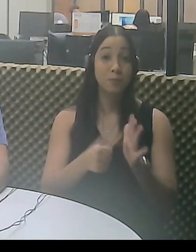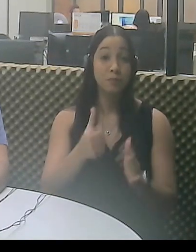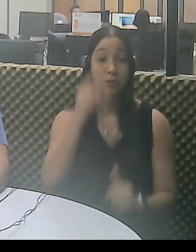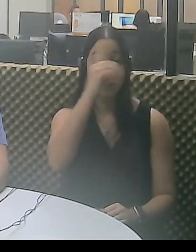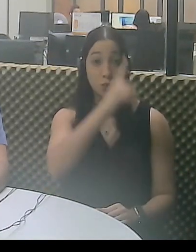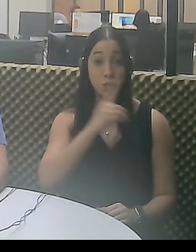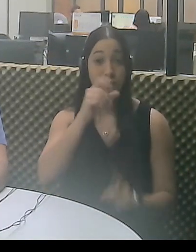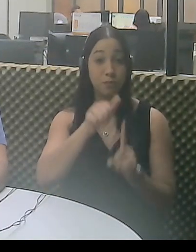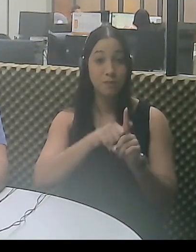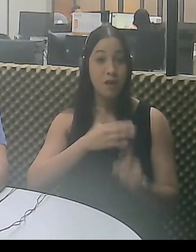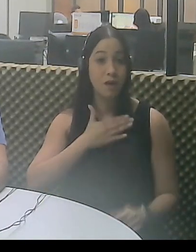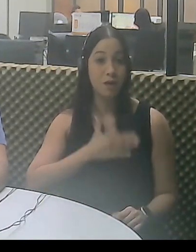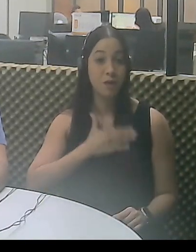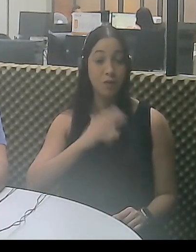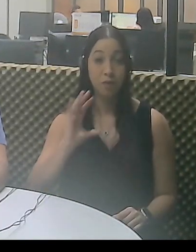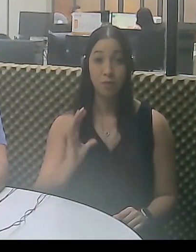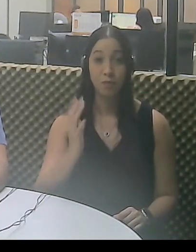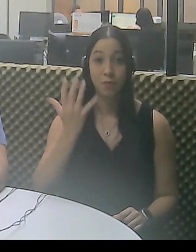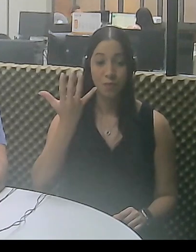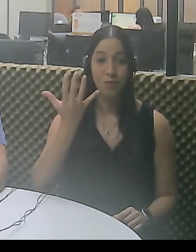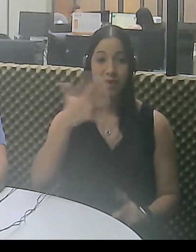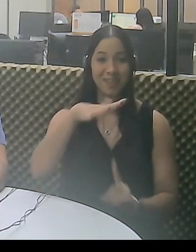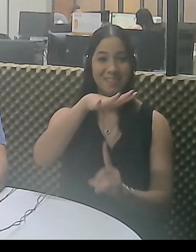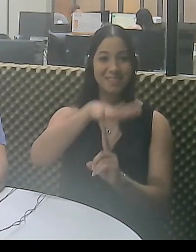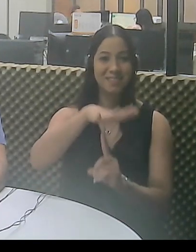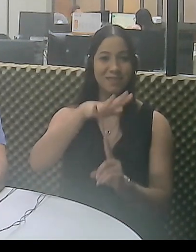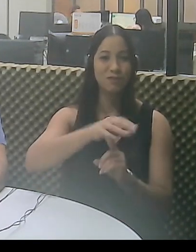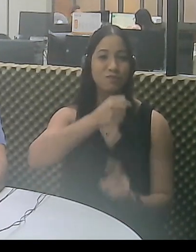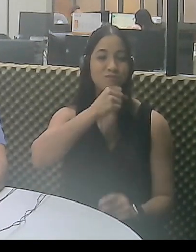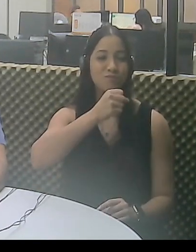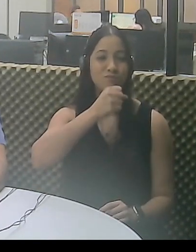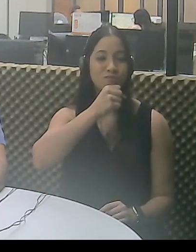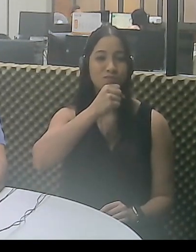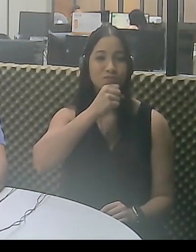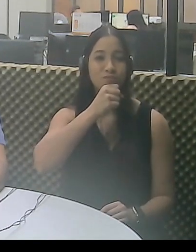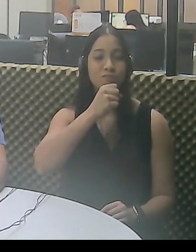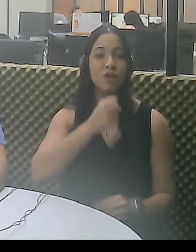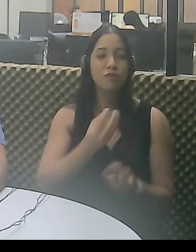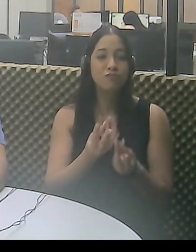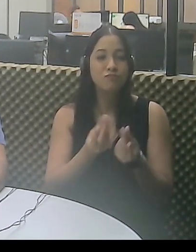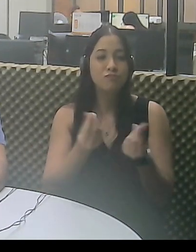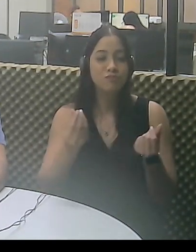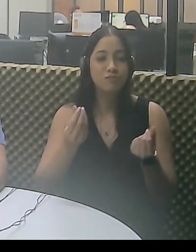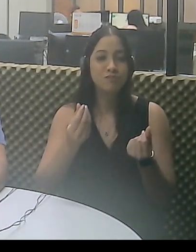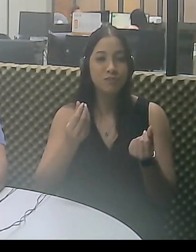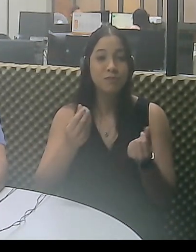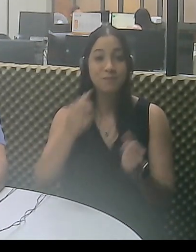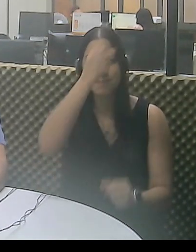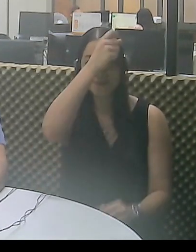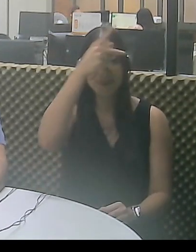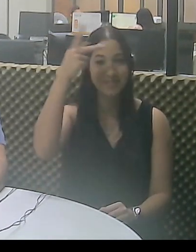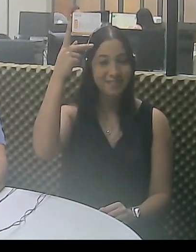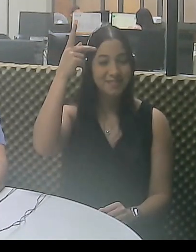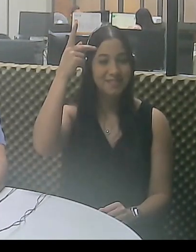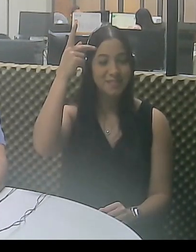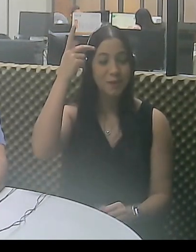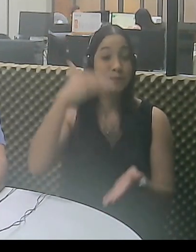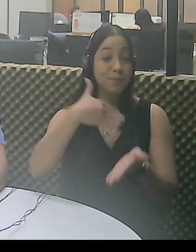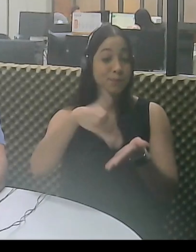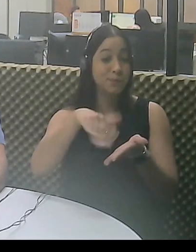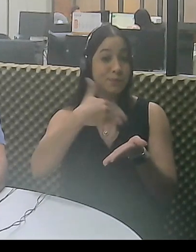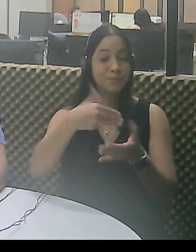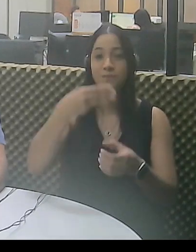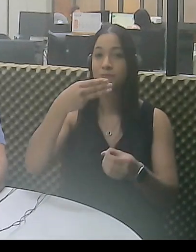em Uberlândia marcará a realização da famosa Feira de Antiguidades e Colecionismo, promovida pela Prefeitura por meio da